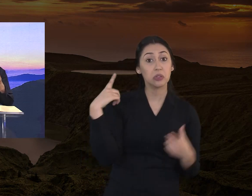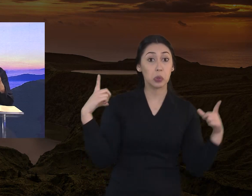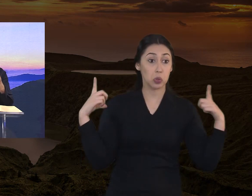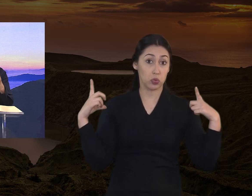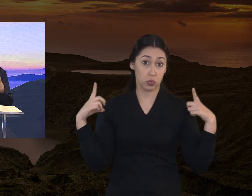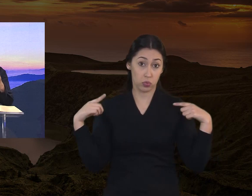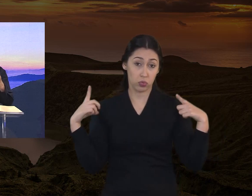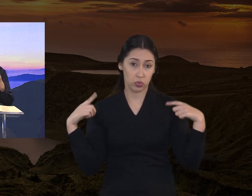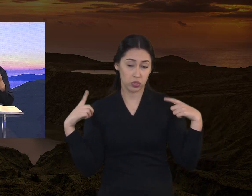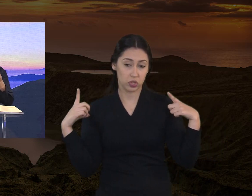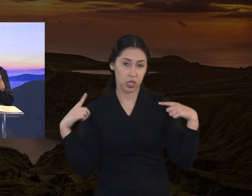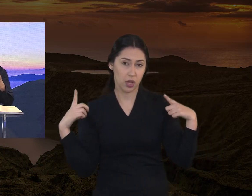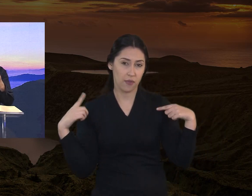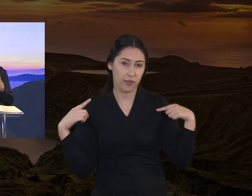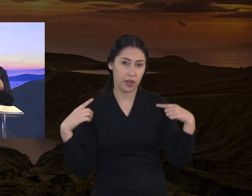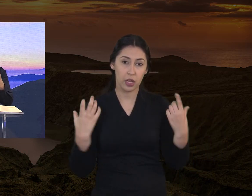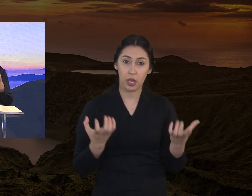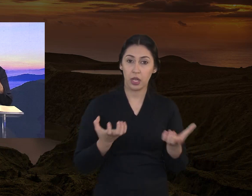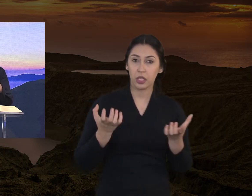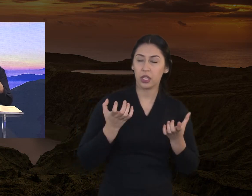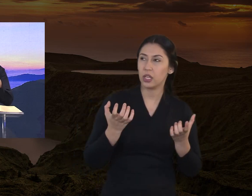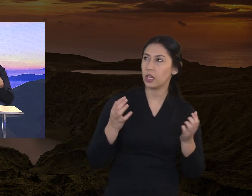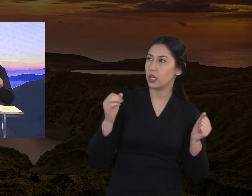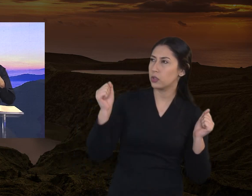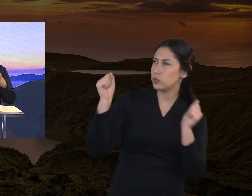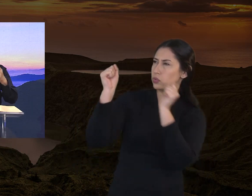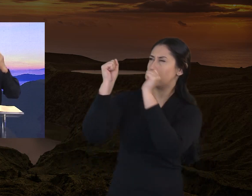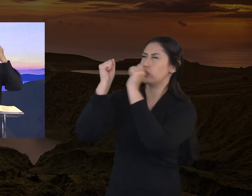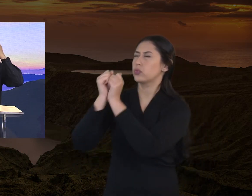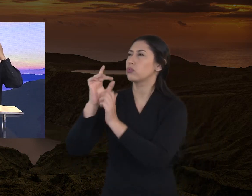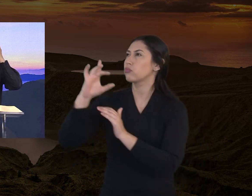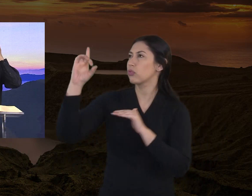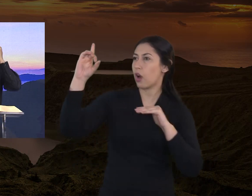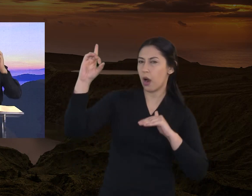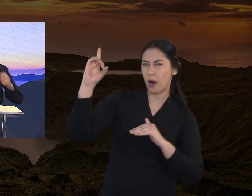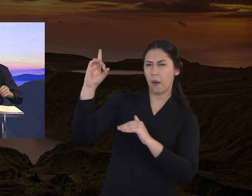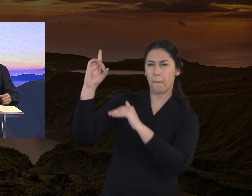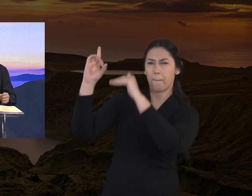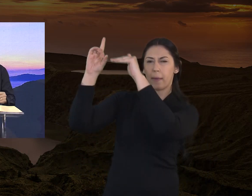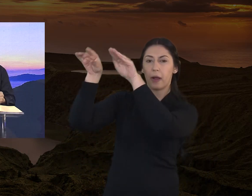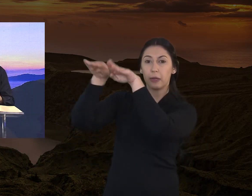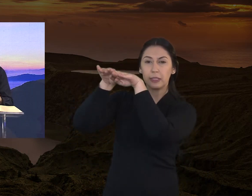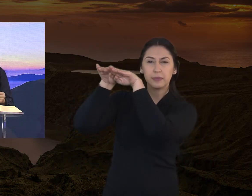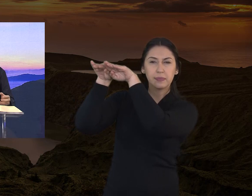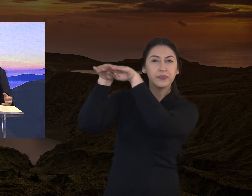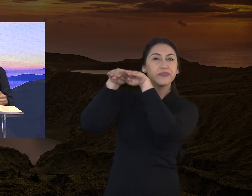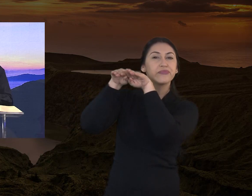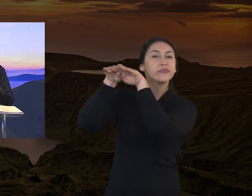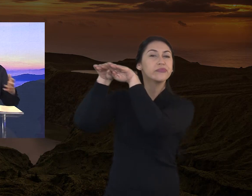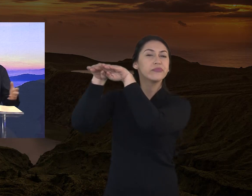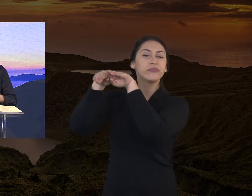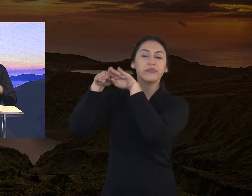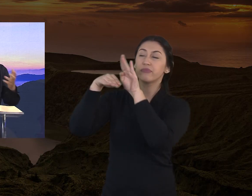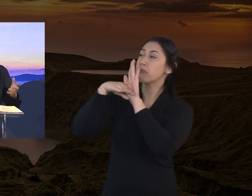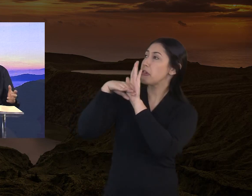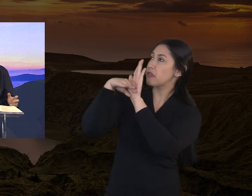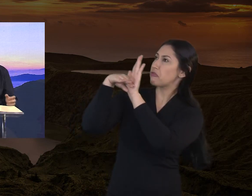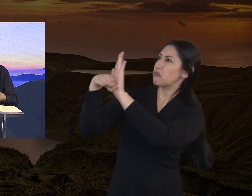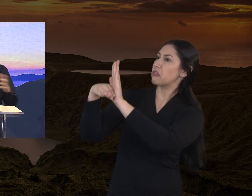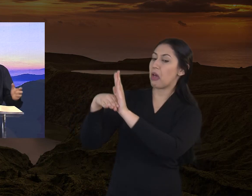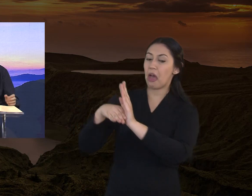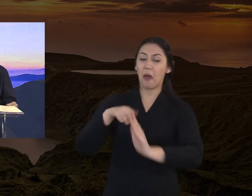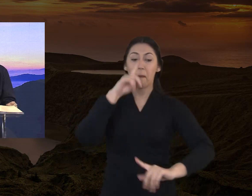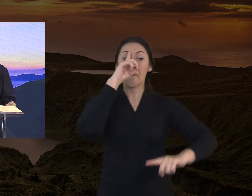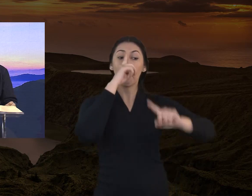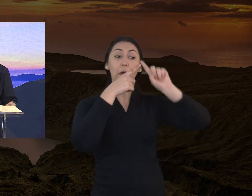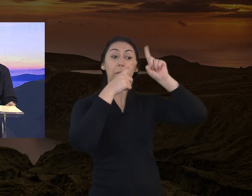o Deus, o rei adjunto, junto com Deus, para ajudá-lo a